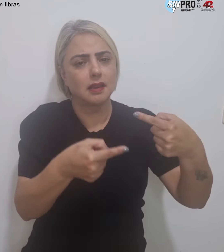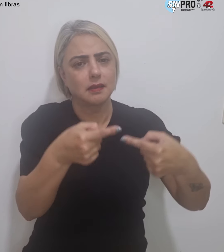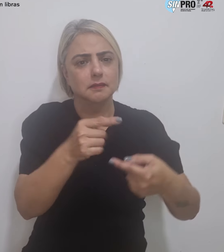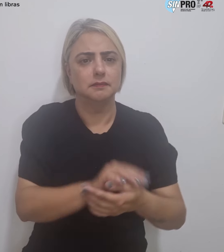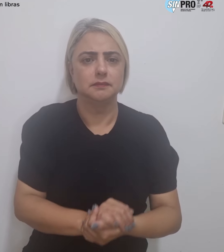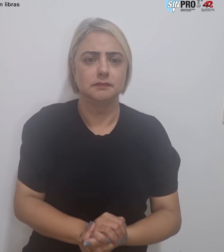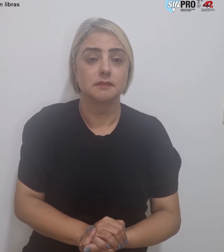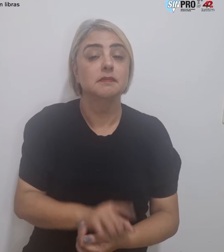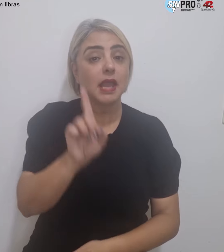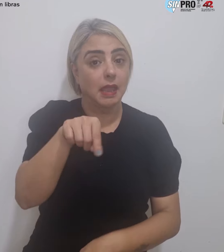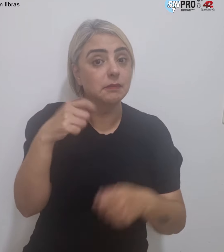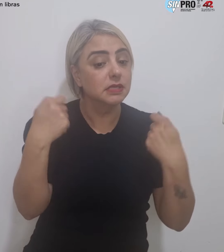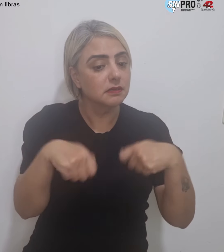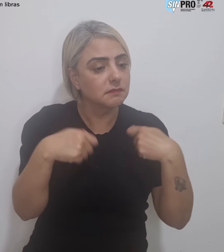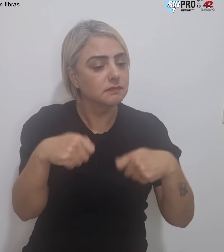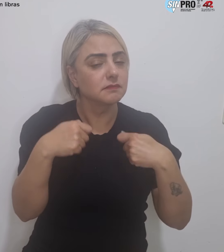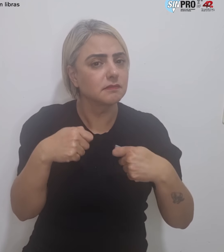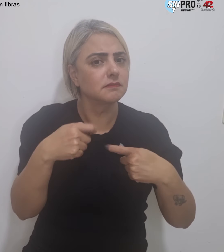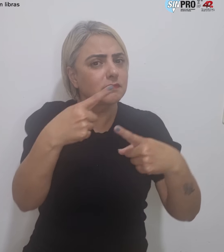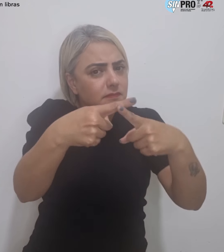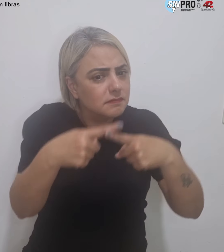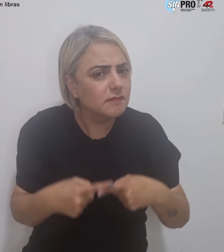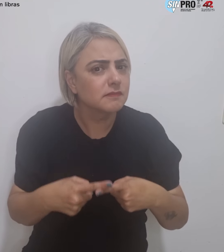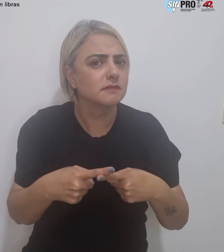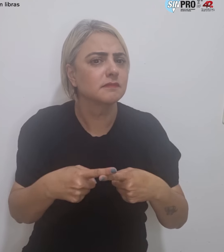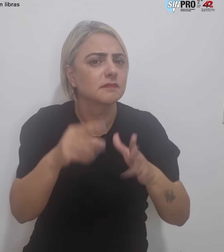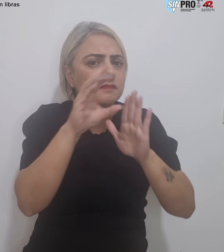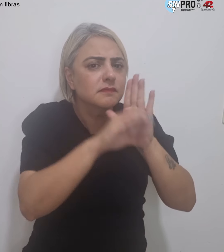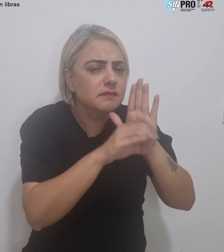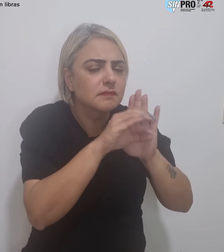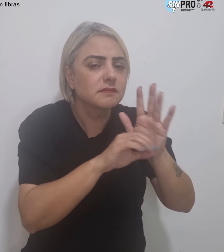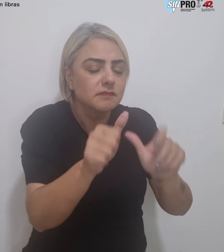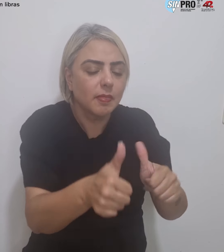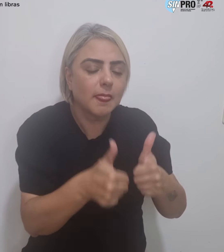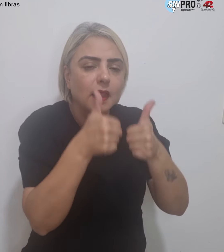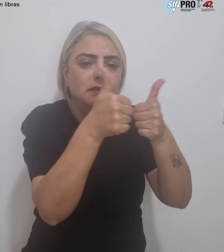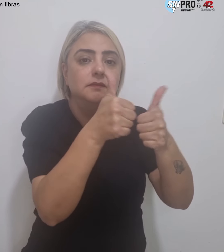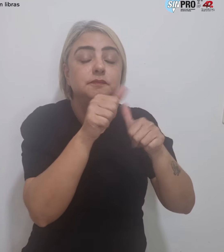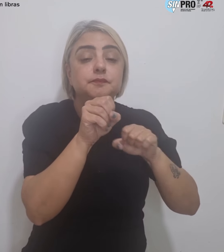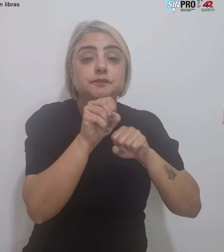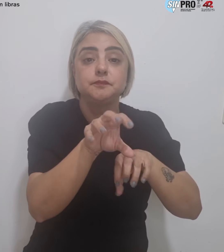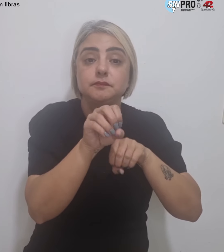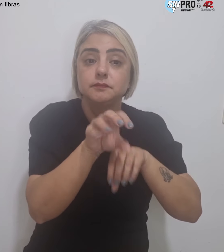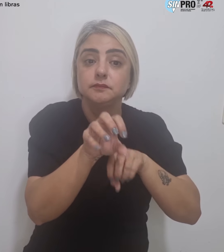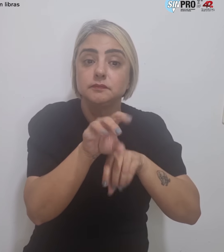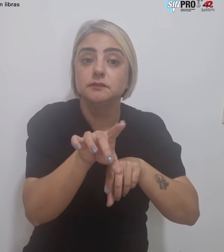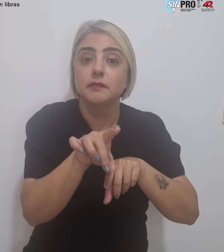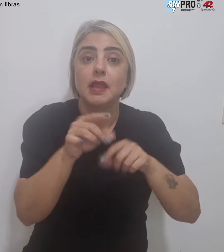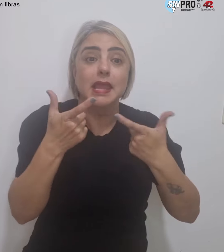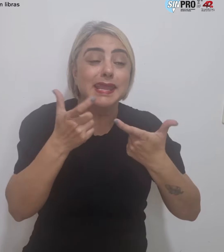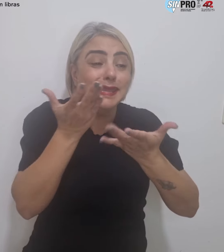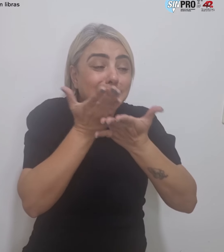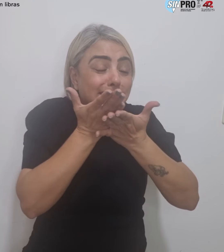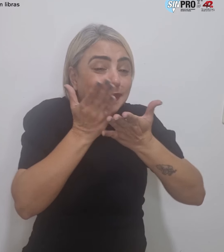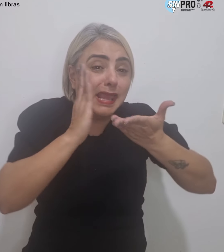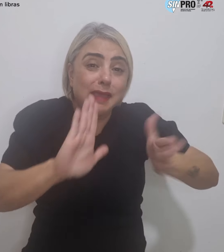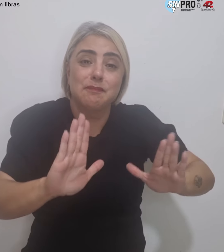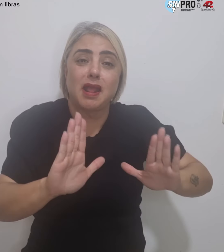É preciso disputar o conceito de qualidade na educação e romper com o modelo de